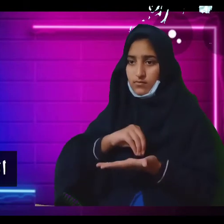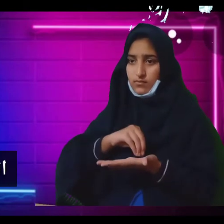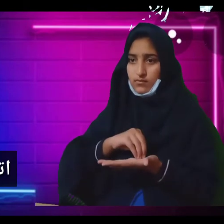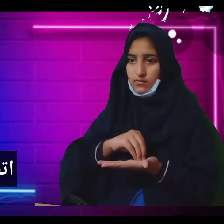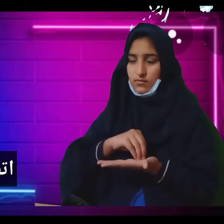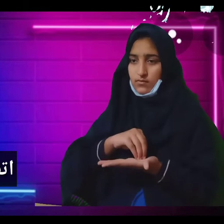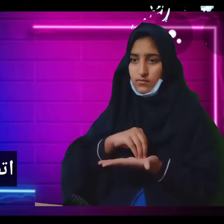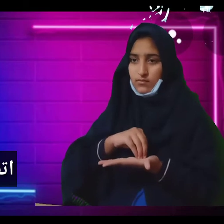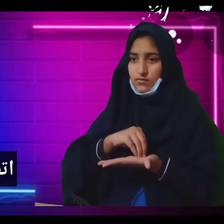में